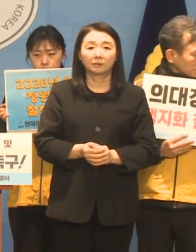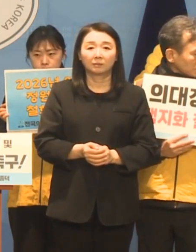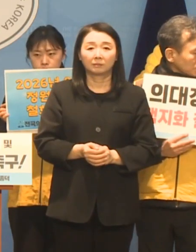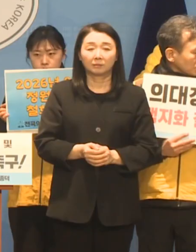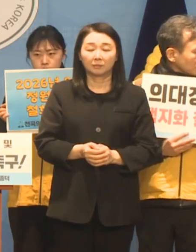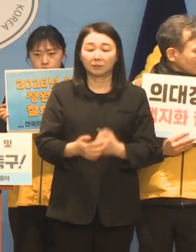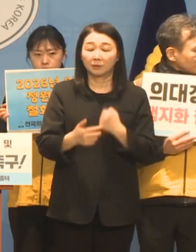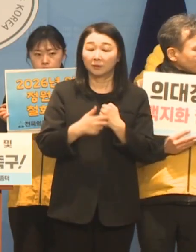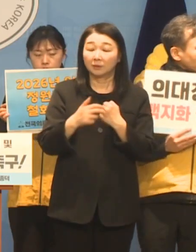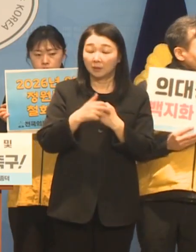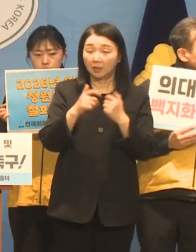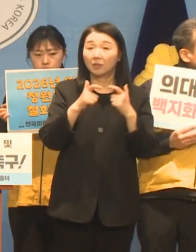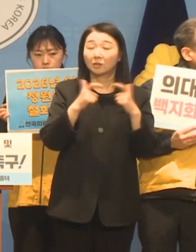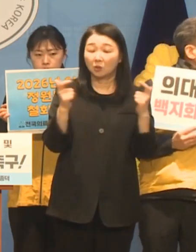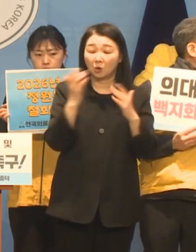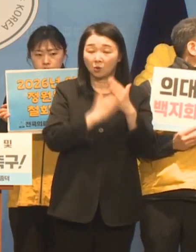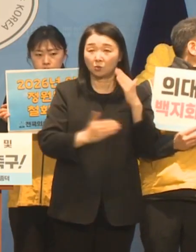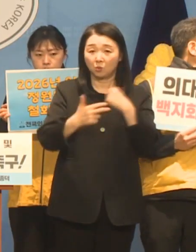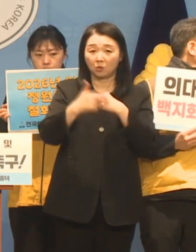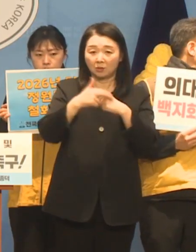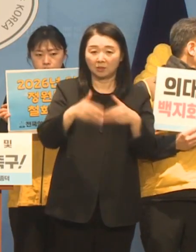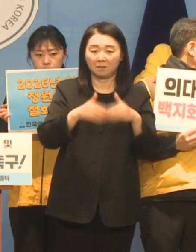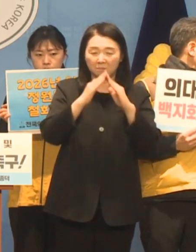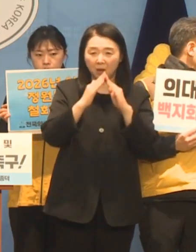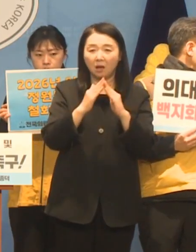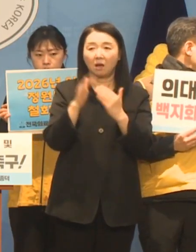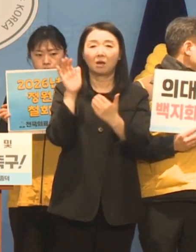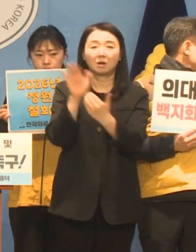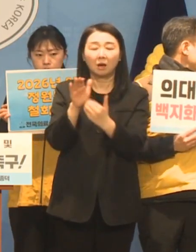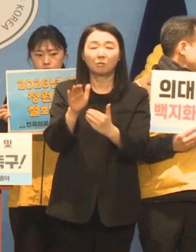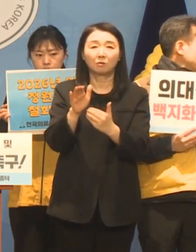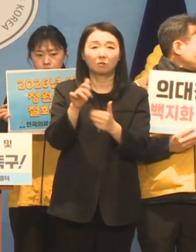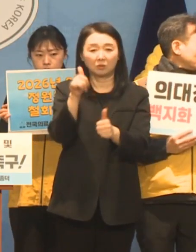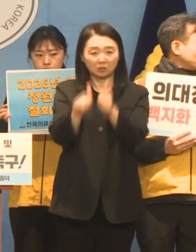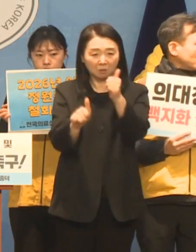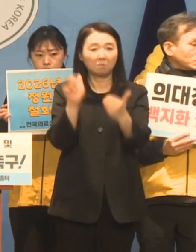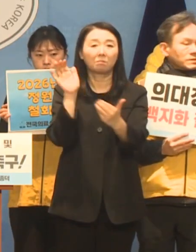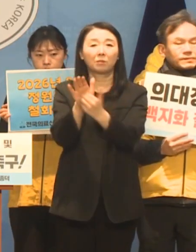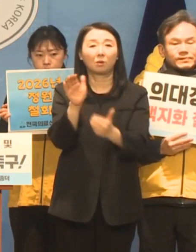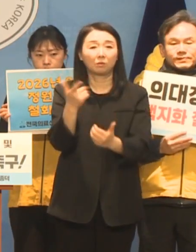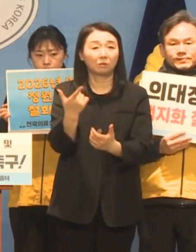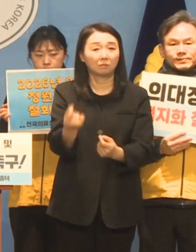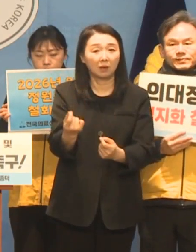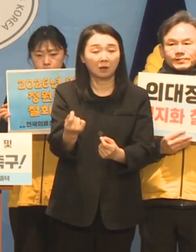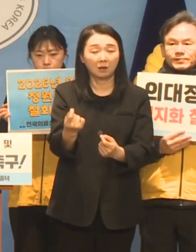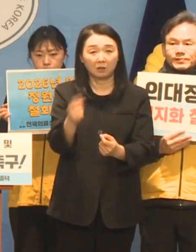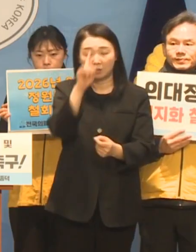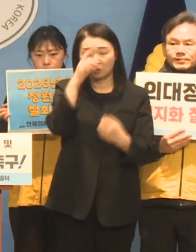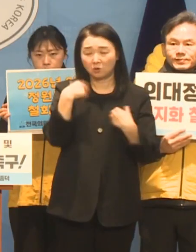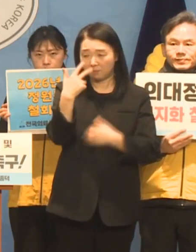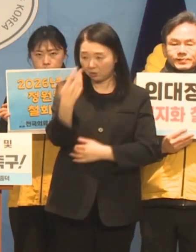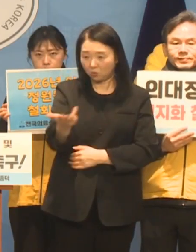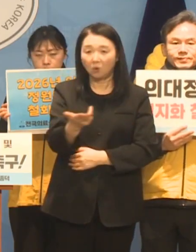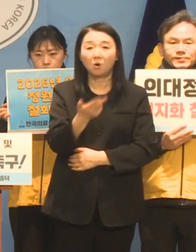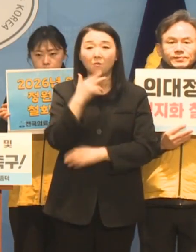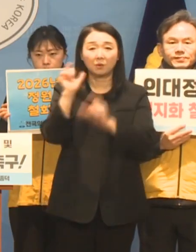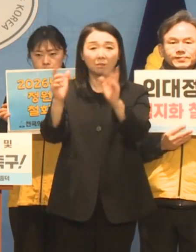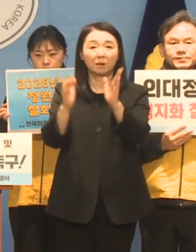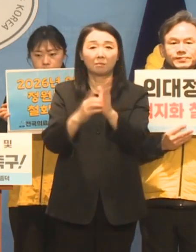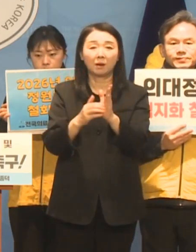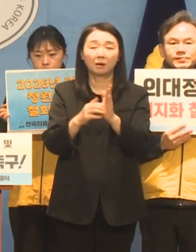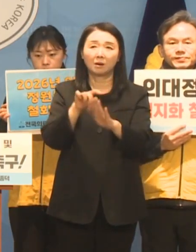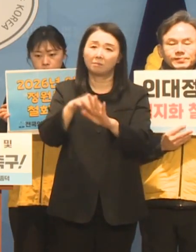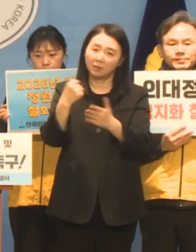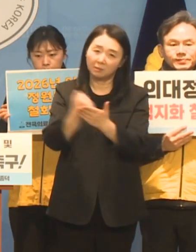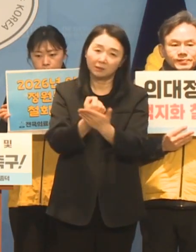의대 증원, 공공의대 신설 반대하면서 국시 거부했습니다. 정부가 선처 없다고 얘기했고